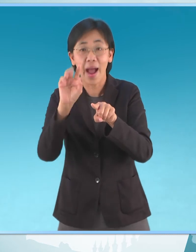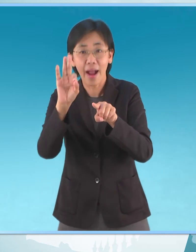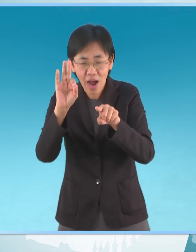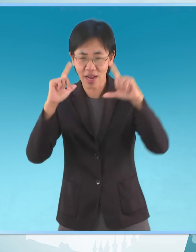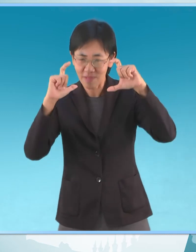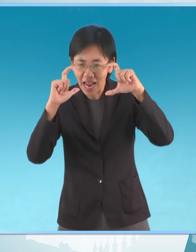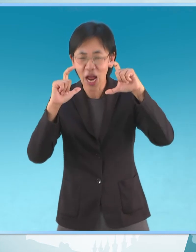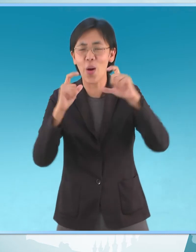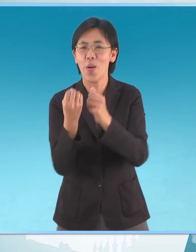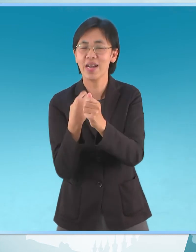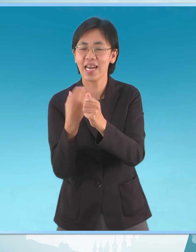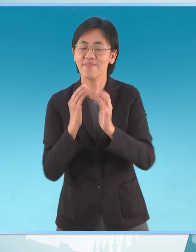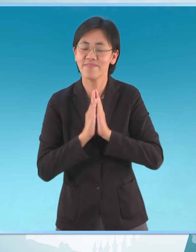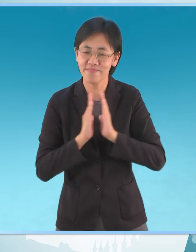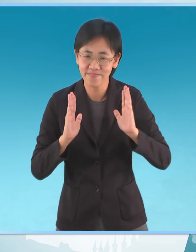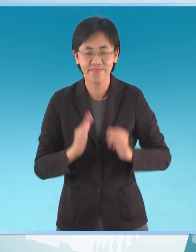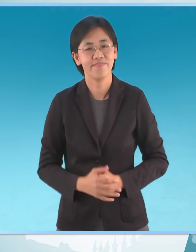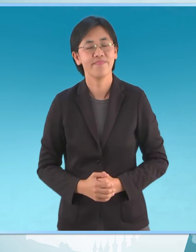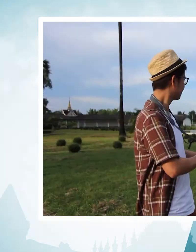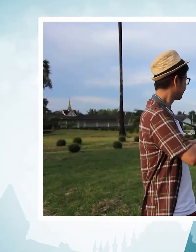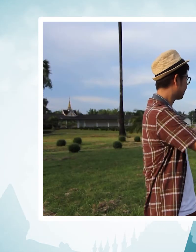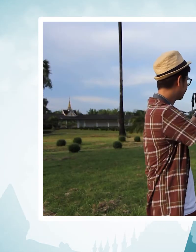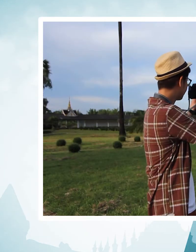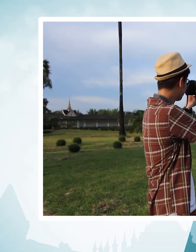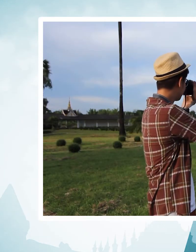ายมากๆสำหรับเทคนิคนี้ที่แนะนำมาครับ